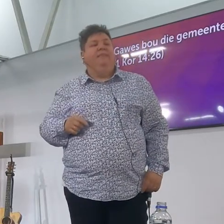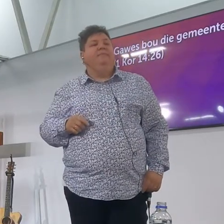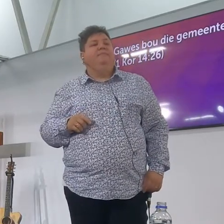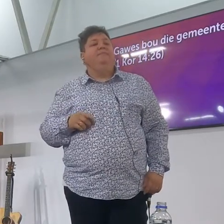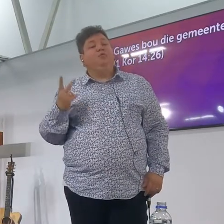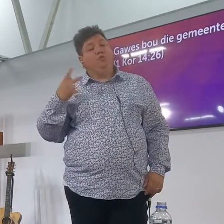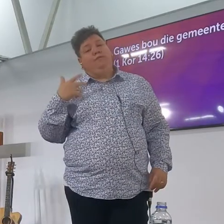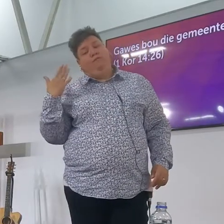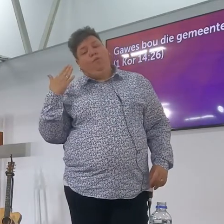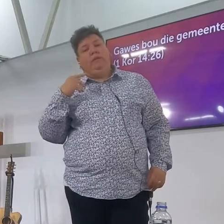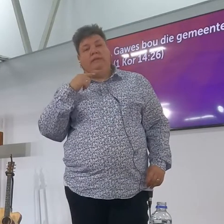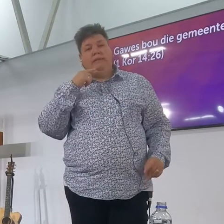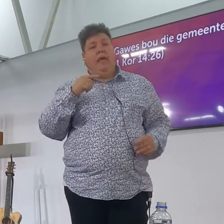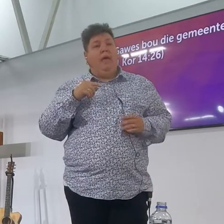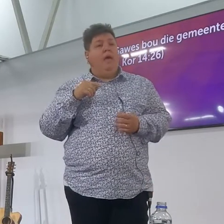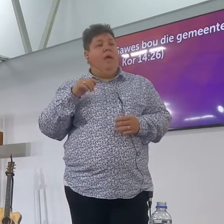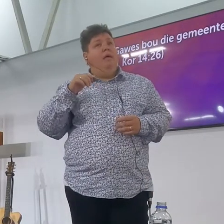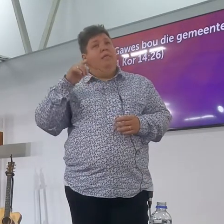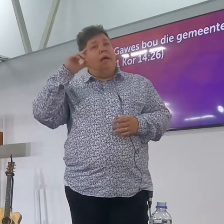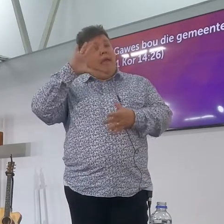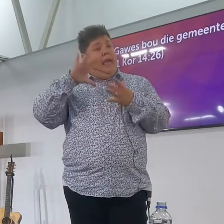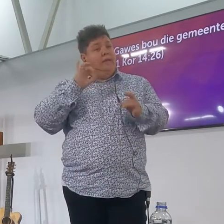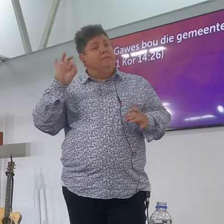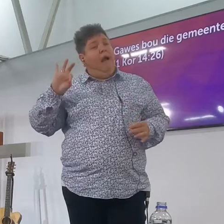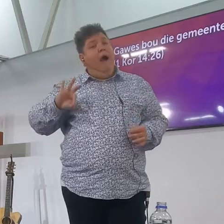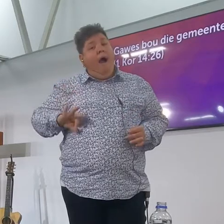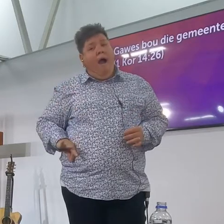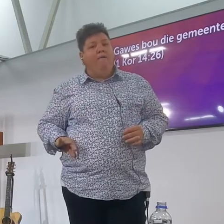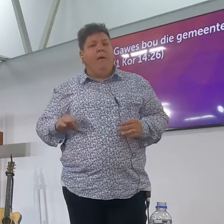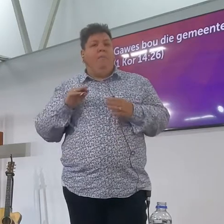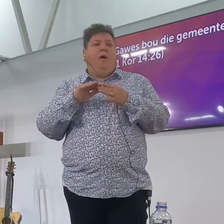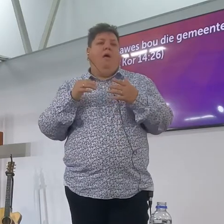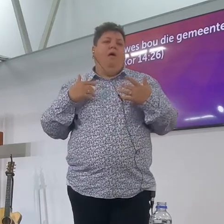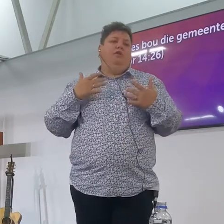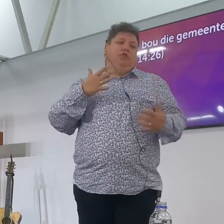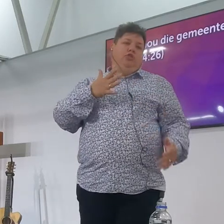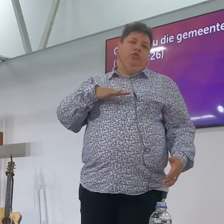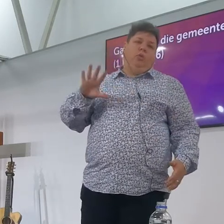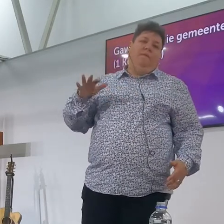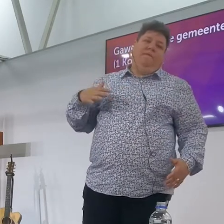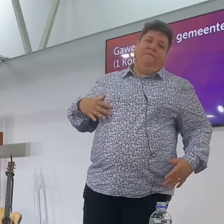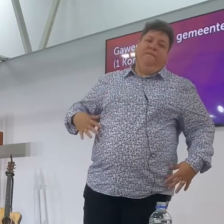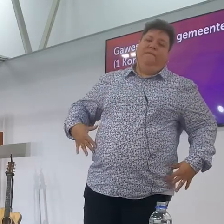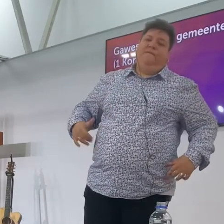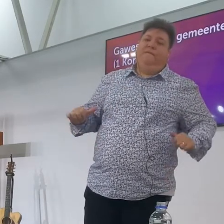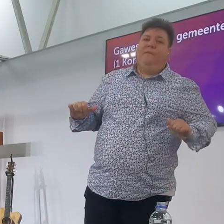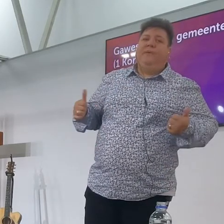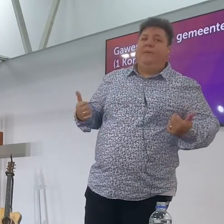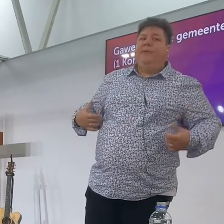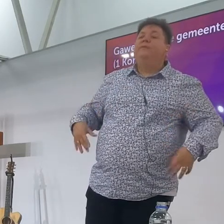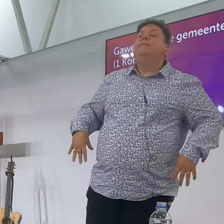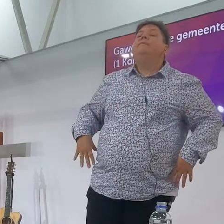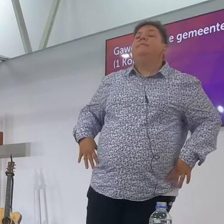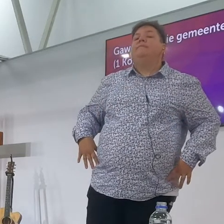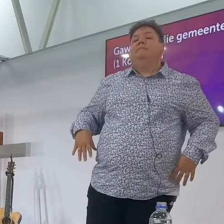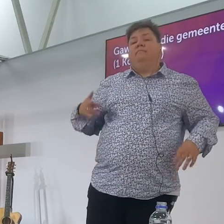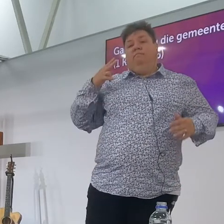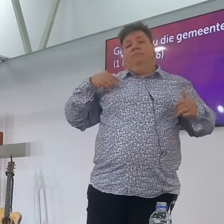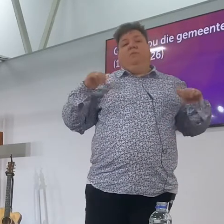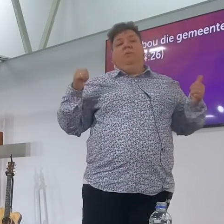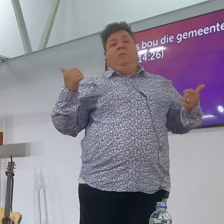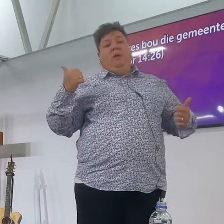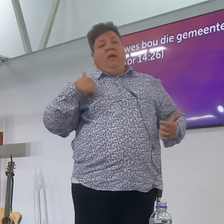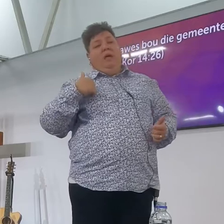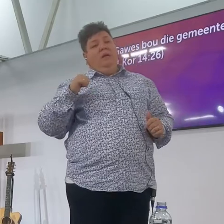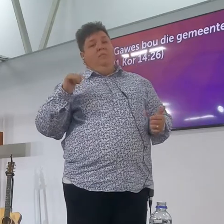ek het nou ook gesê, geestelike gawes is nie daar om my en jou te laat goed lyk, my en jou te laat goed voel, my en jou te laat, weet, hoe kyk al my,